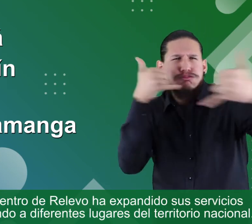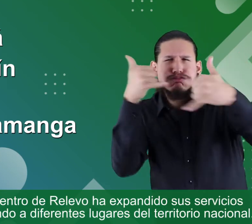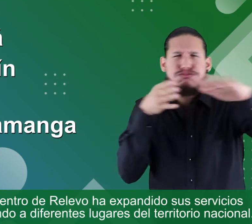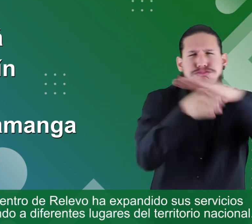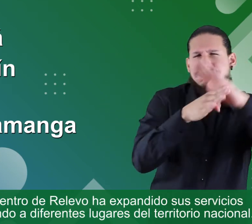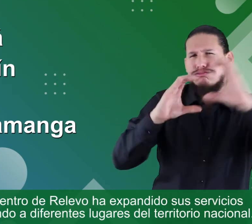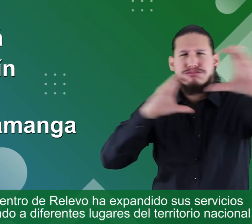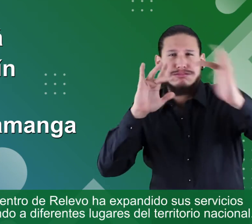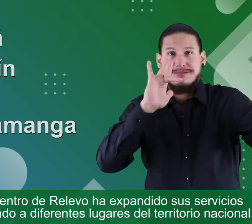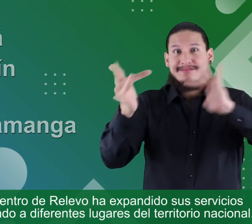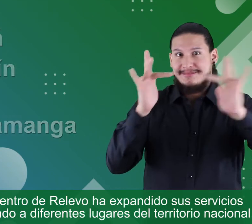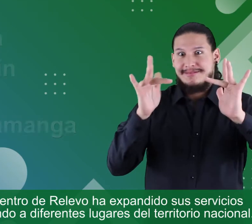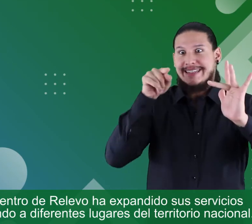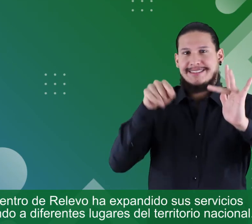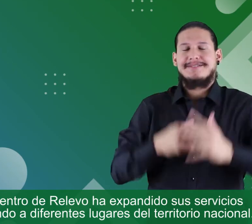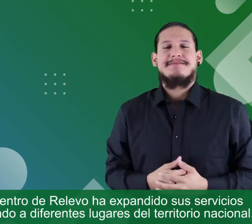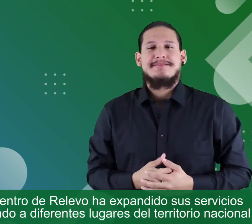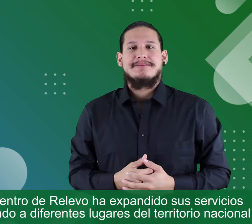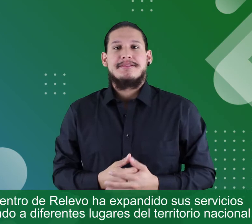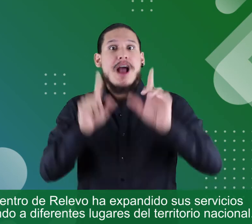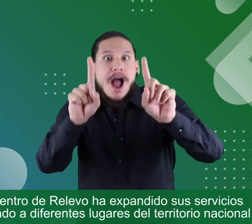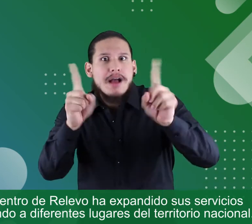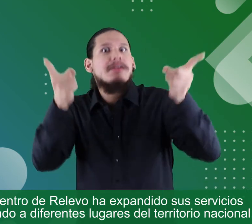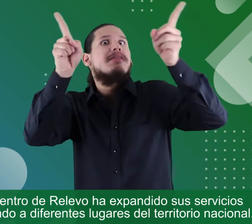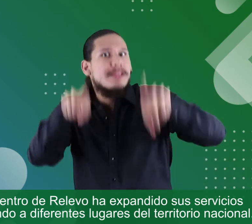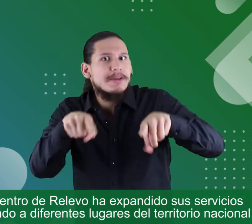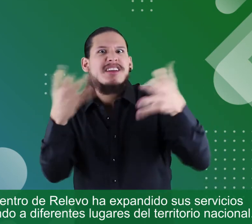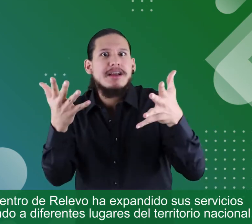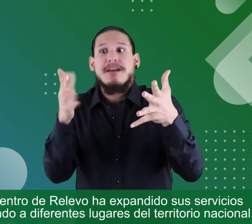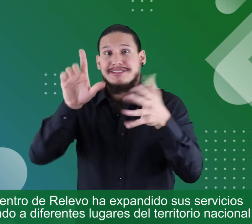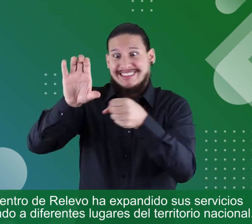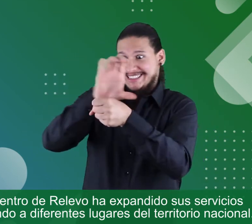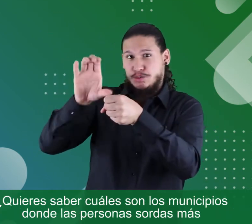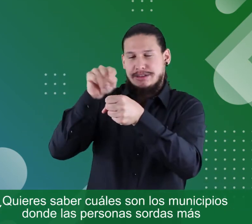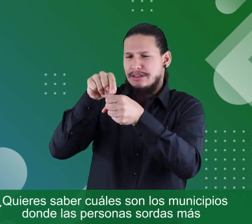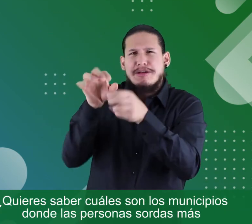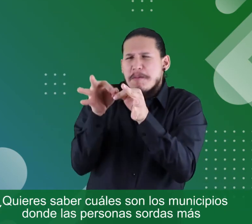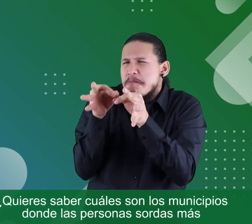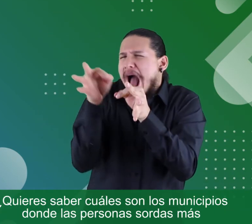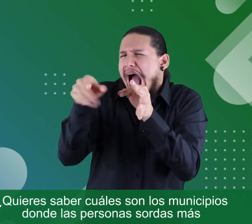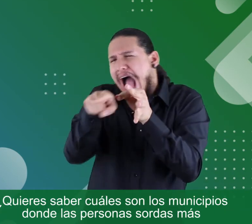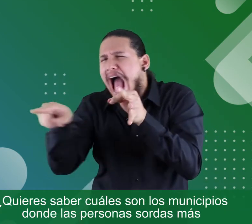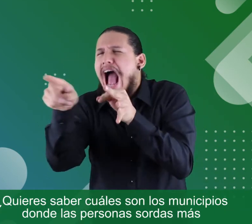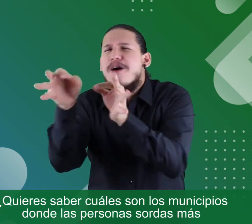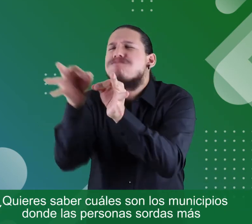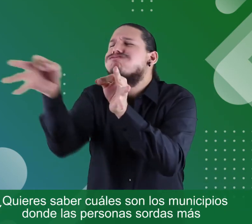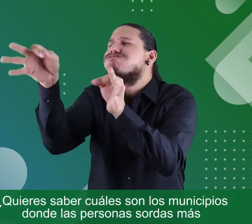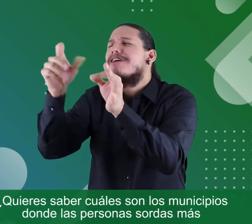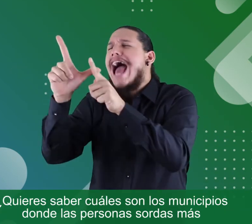expandido sus servicios llegando a diferentes lugares del territorio nacional. ¿Quieres saber cuáles son los municipios donde las